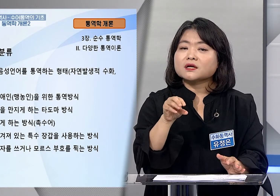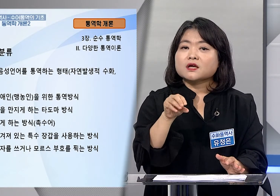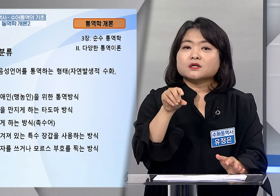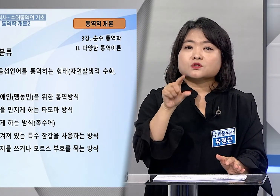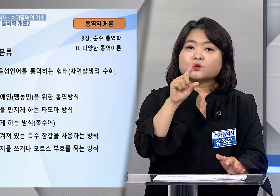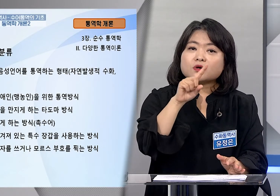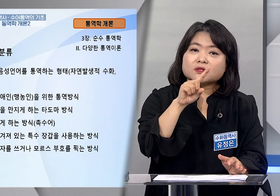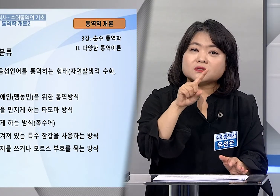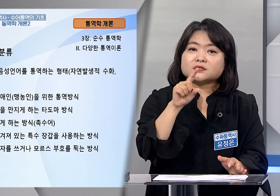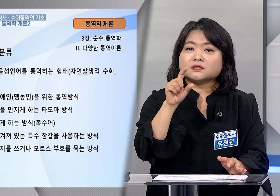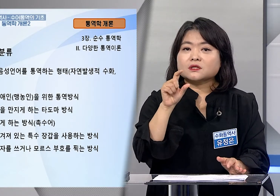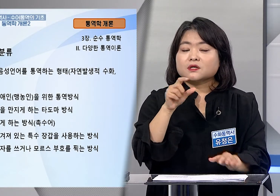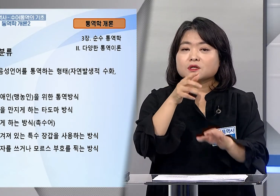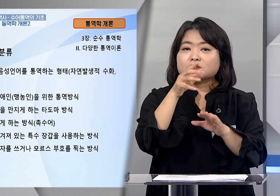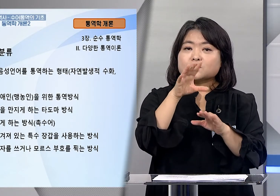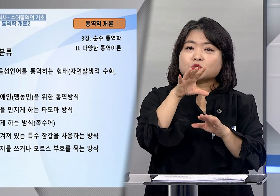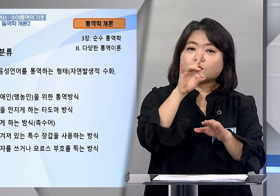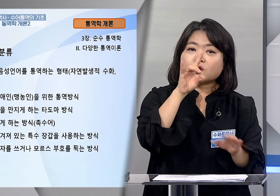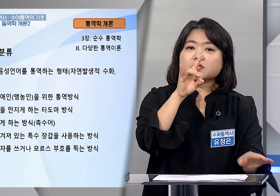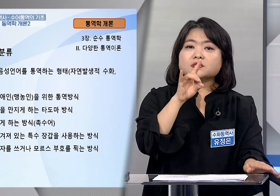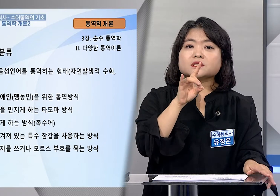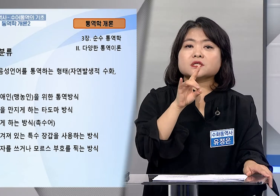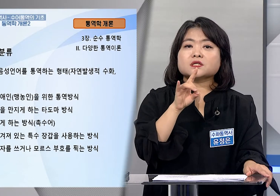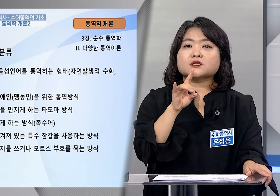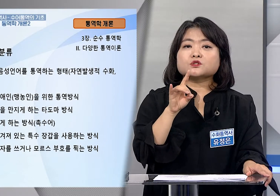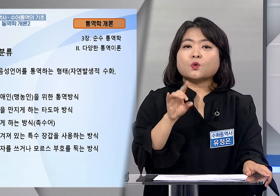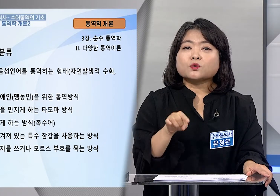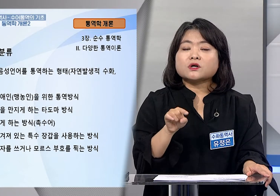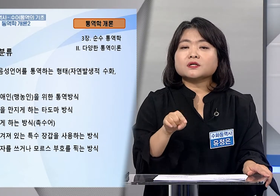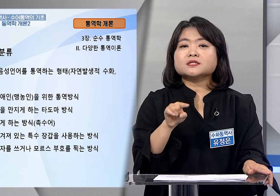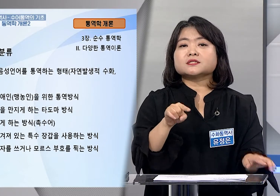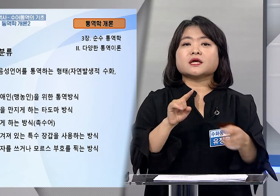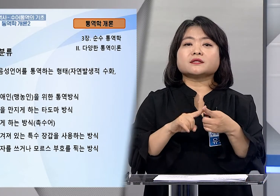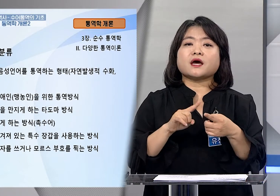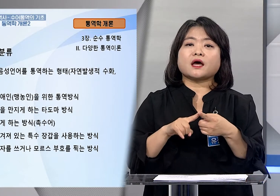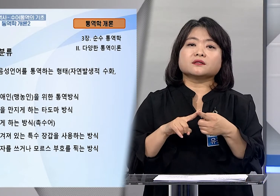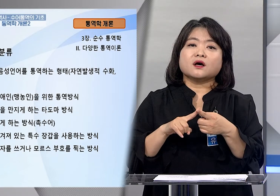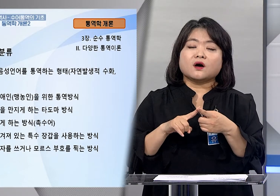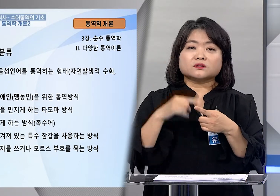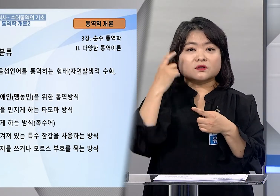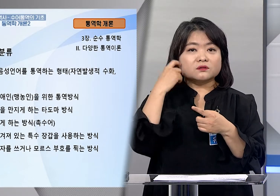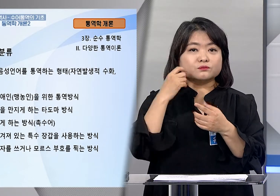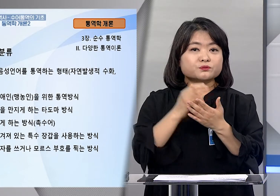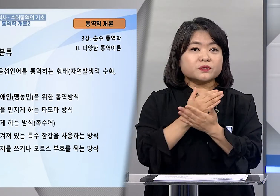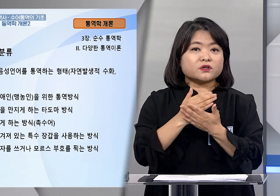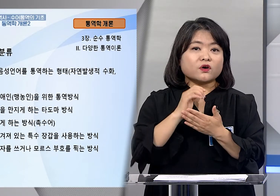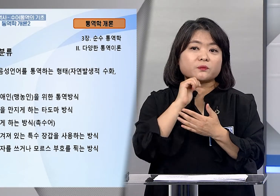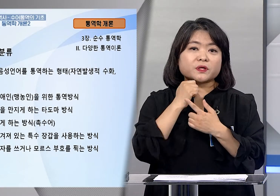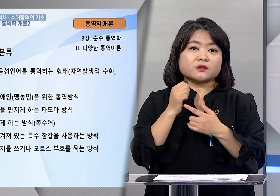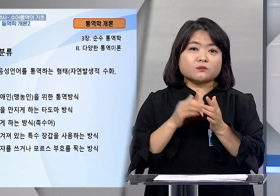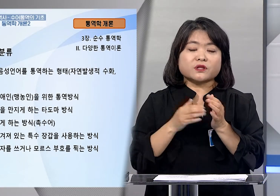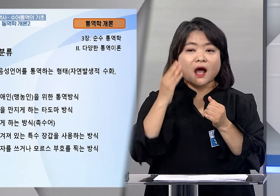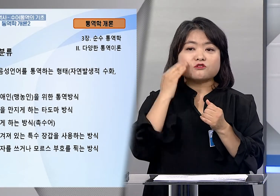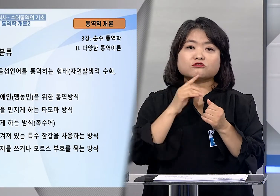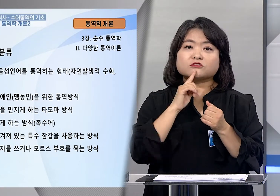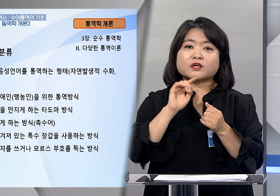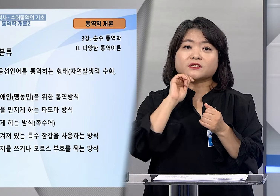초성인지, 초성인지, 종성인지에 대한 어떤 분별이 어렵기 때문에 한국어는 굉장히